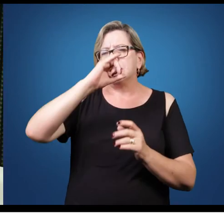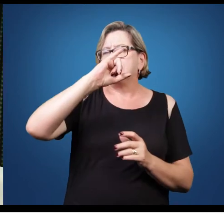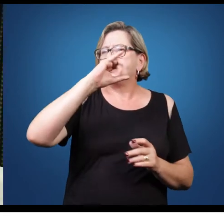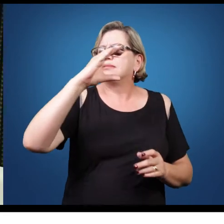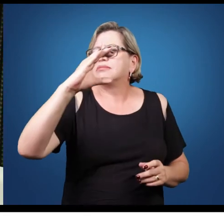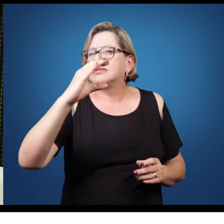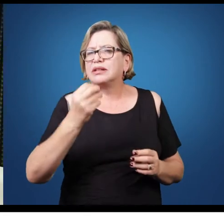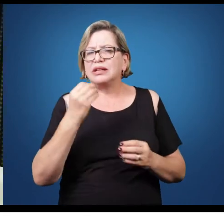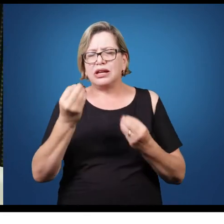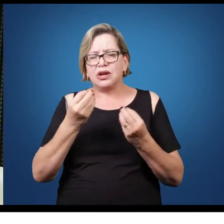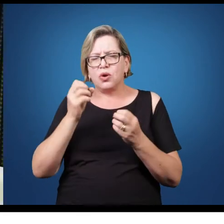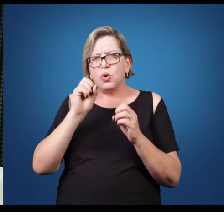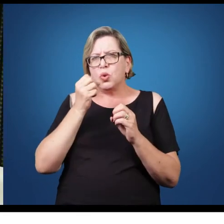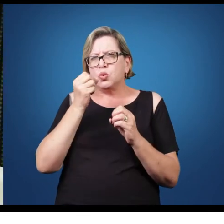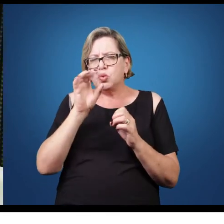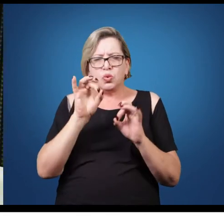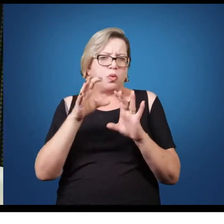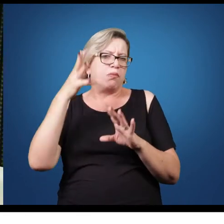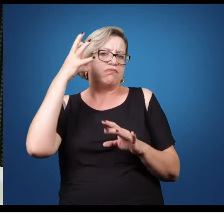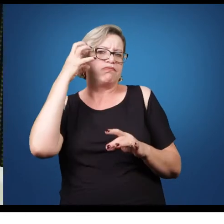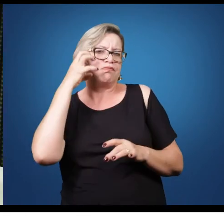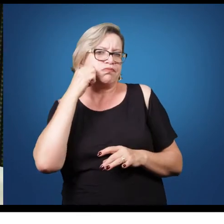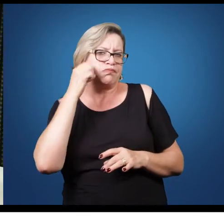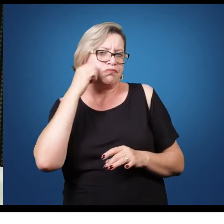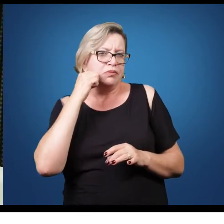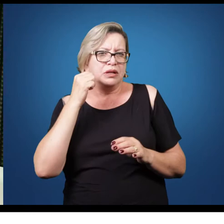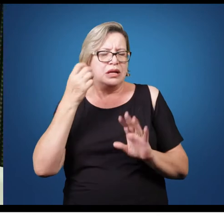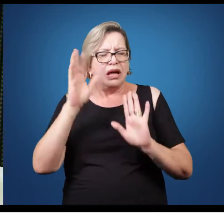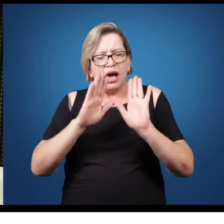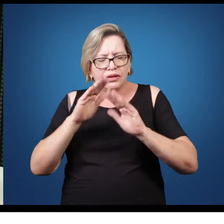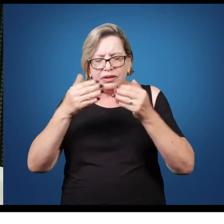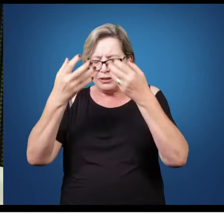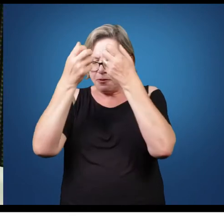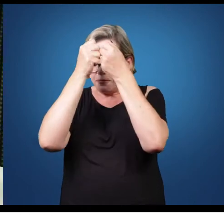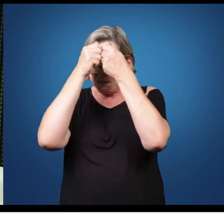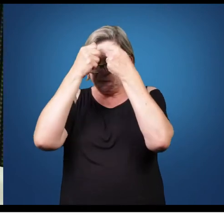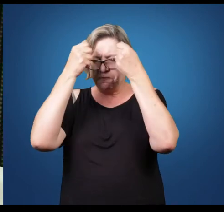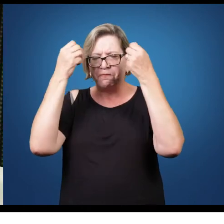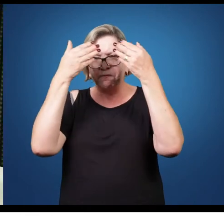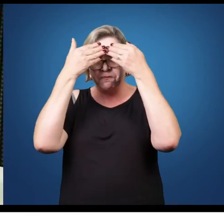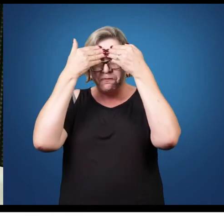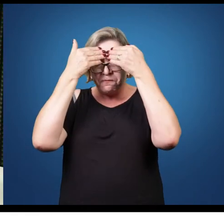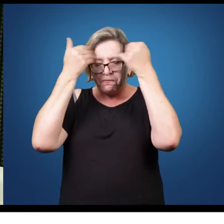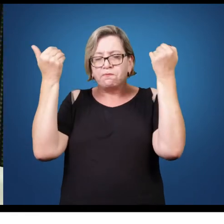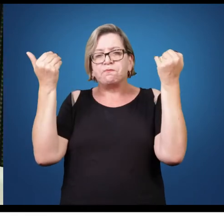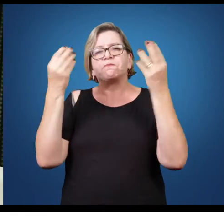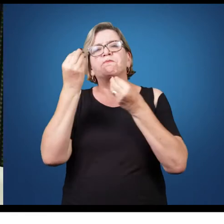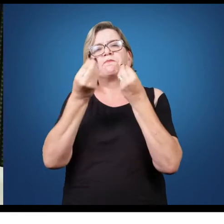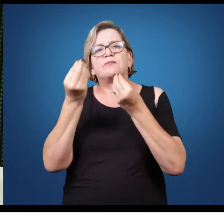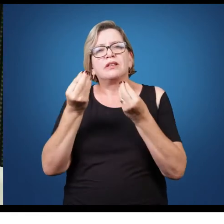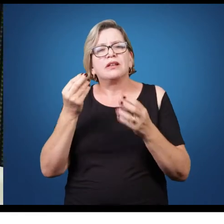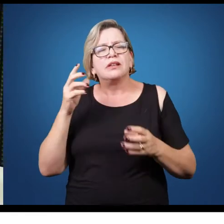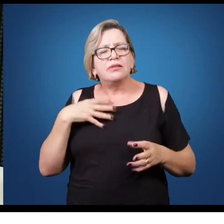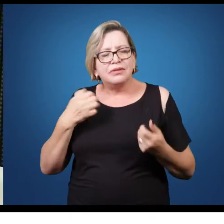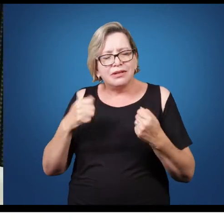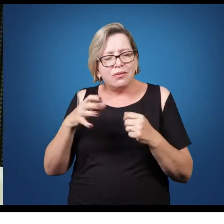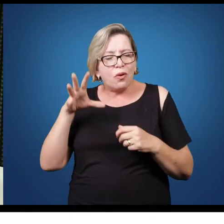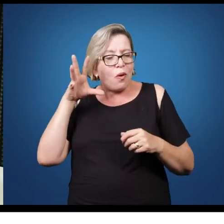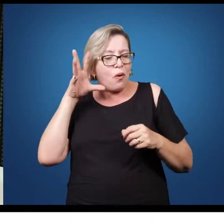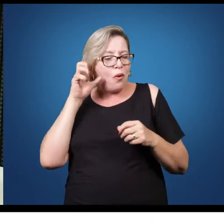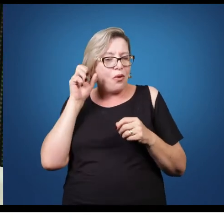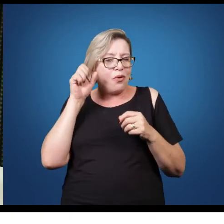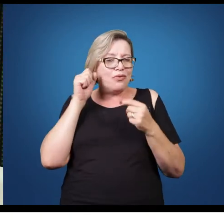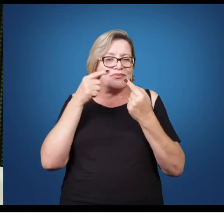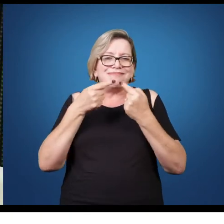doadores carrick né não tira isso às vezes também existe mas tiro e escuta o som